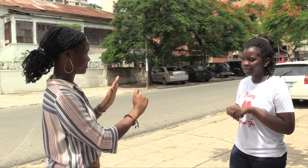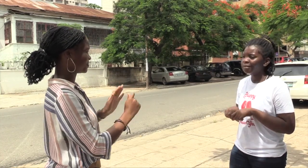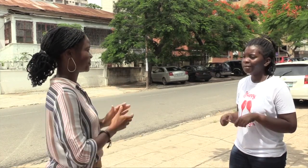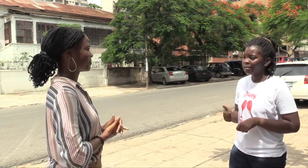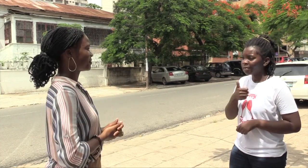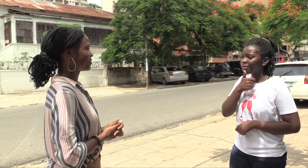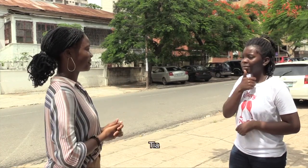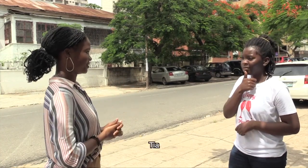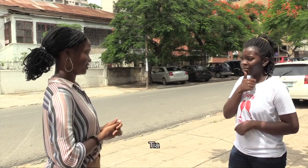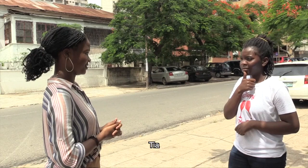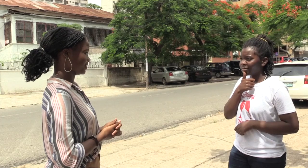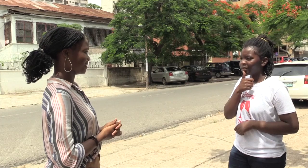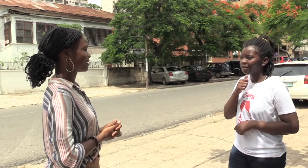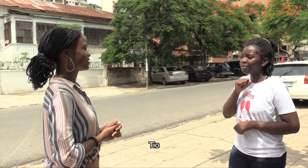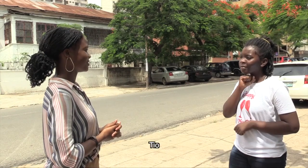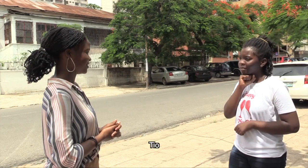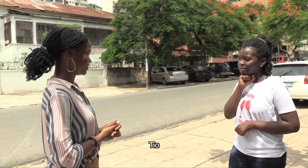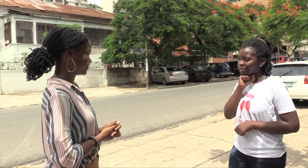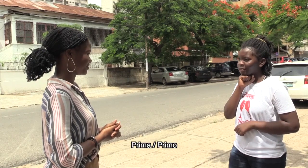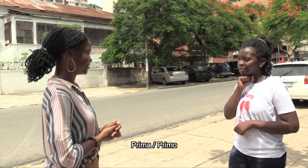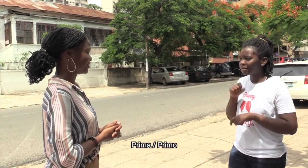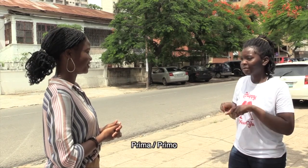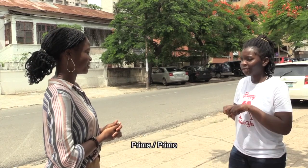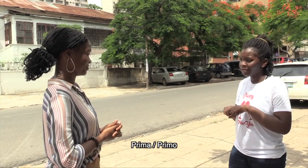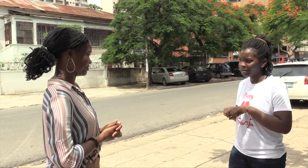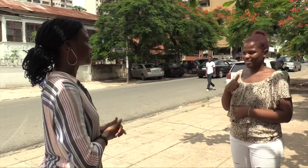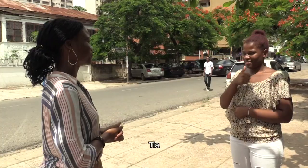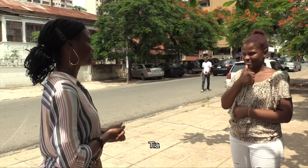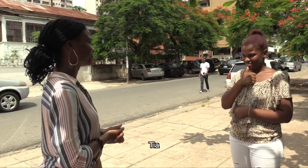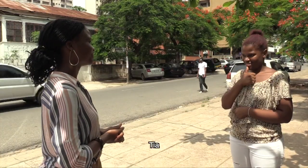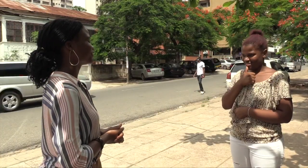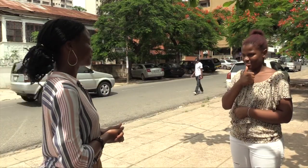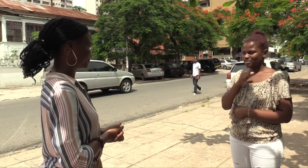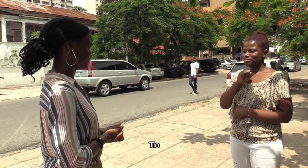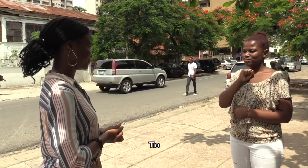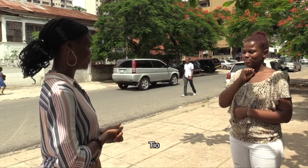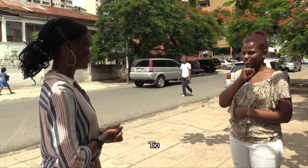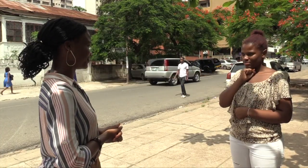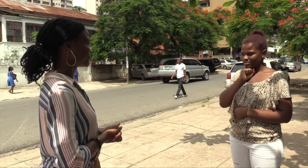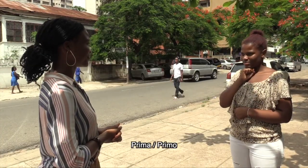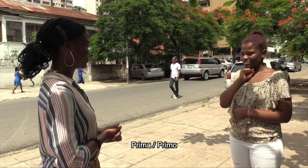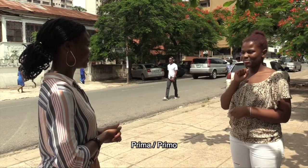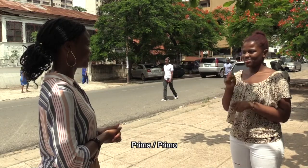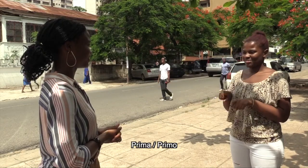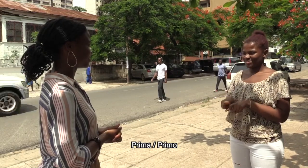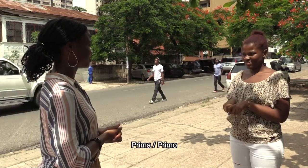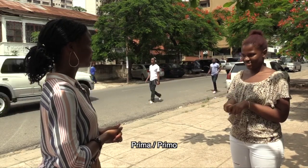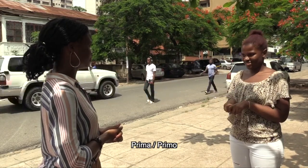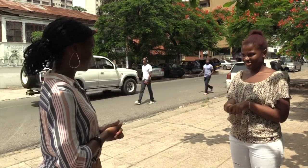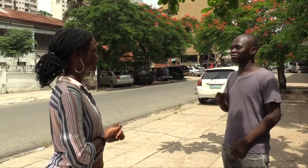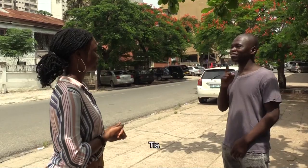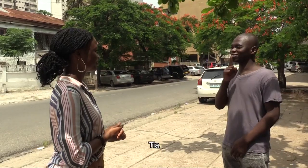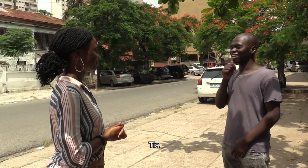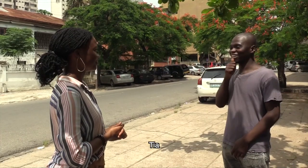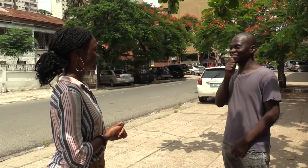sozinha. Tia, tio, prima, primo. Tia, tio, prima,